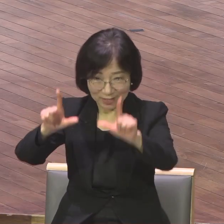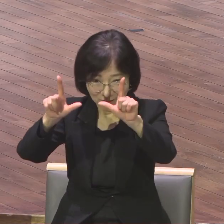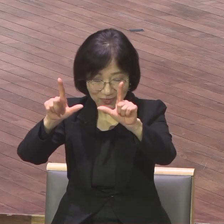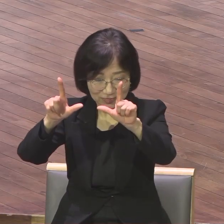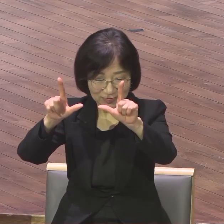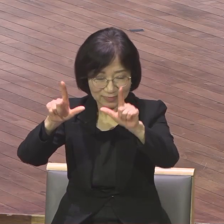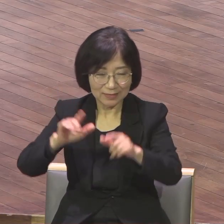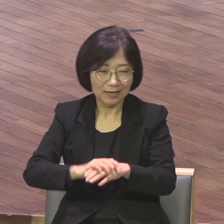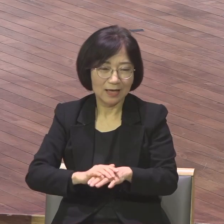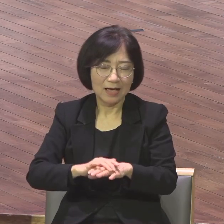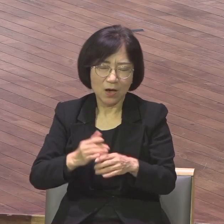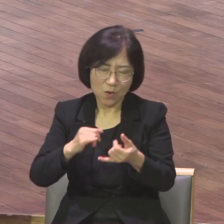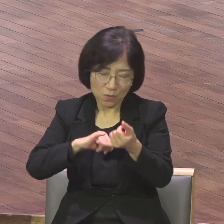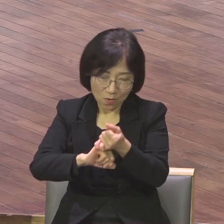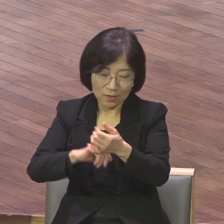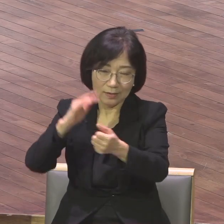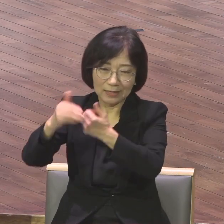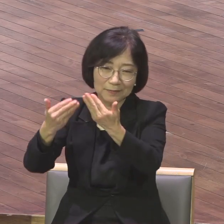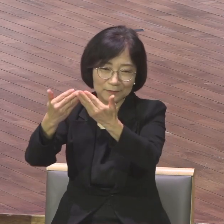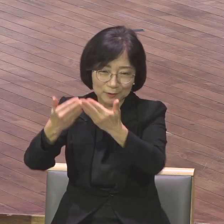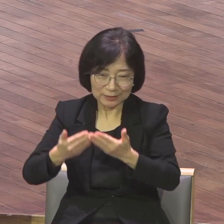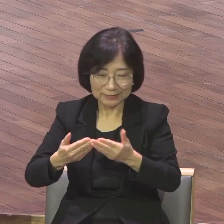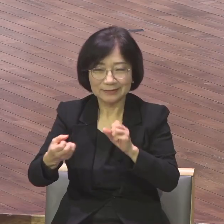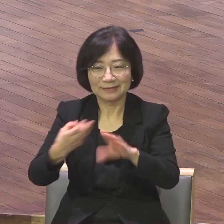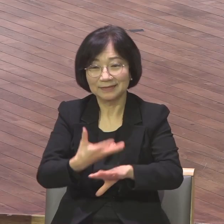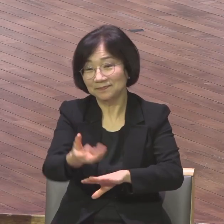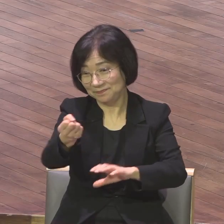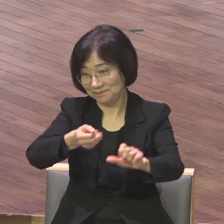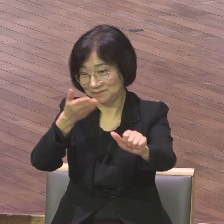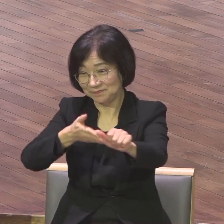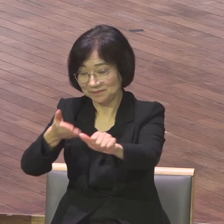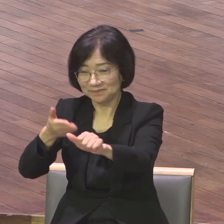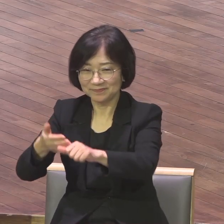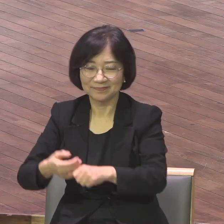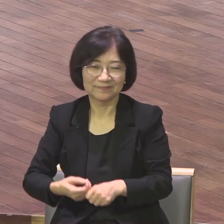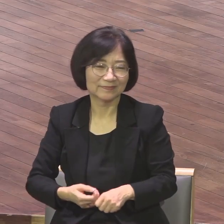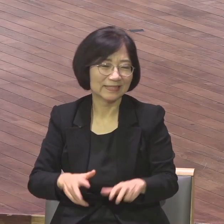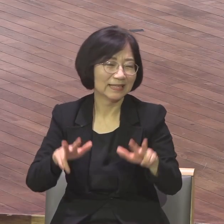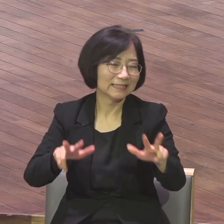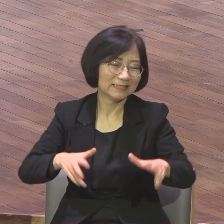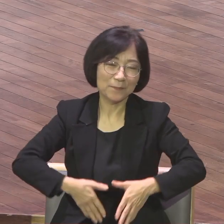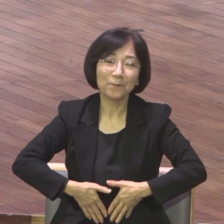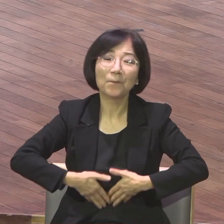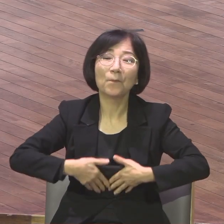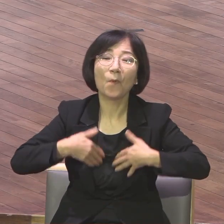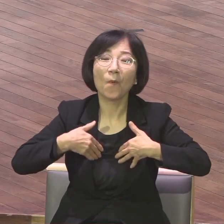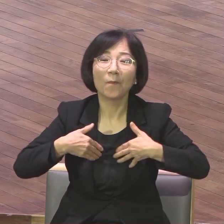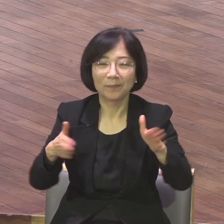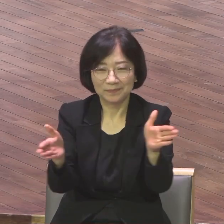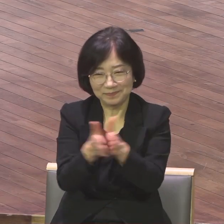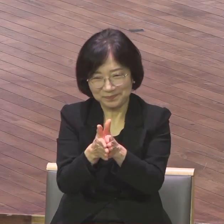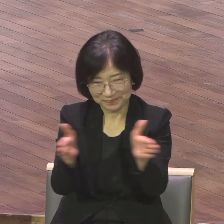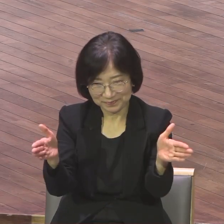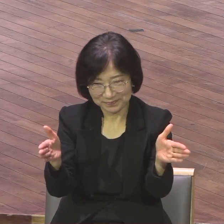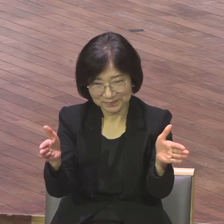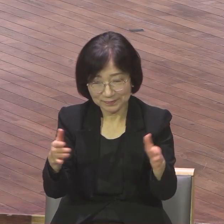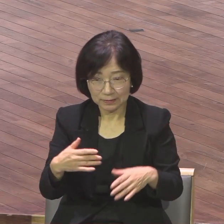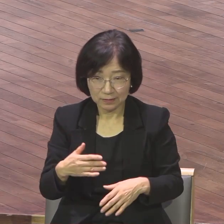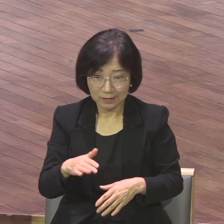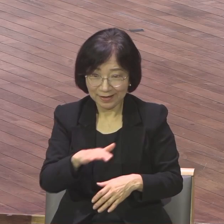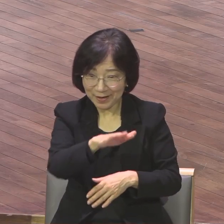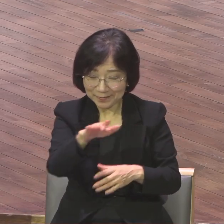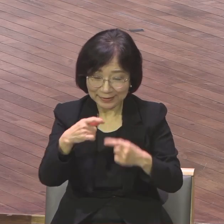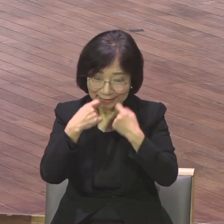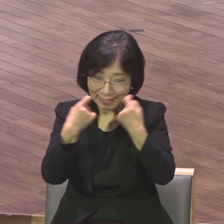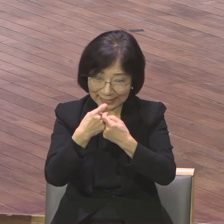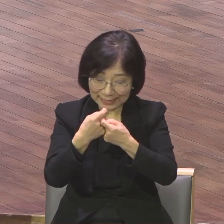이런 응답의 한 해가 되길 바랍니다. 계절적으로 이제 봄이 왔습니다. 여러분의 사역과 삶의 현장도 봄이